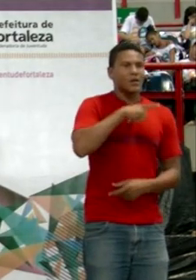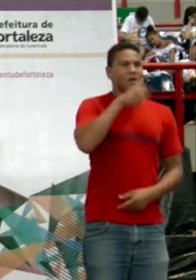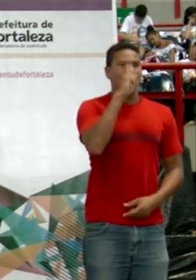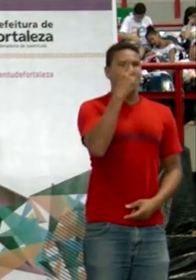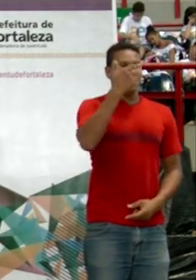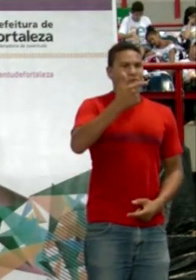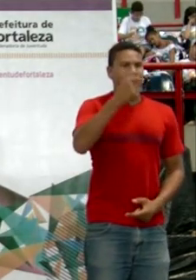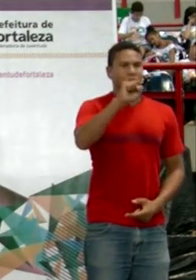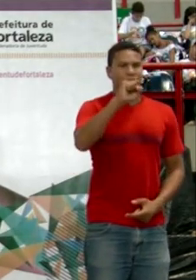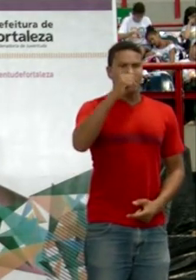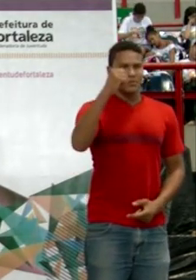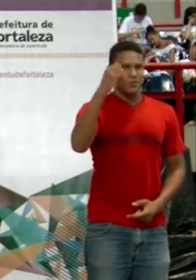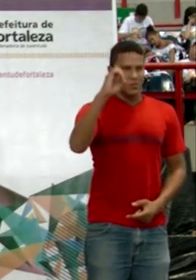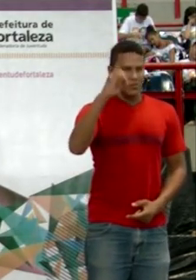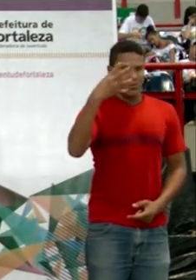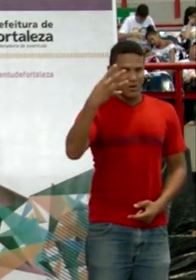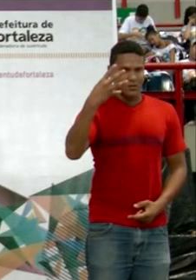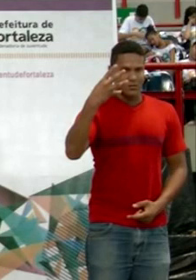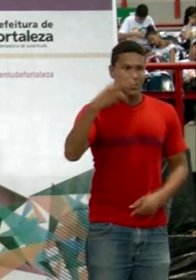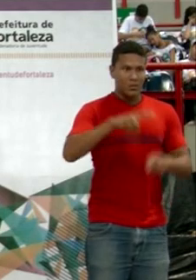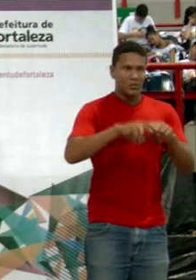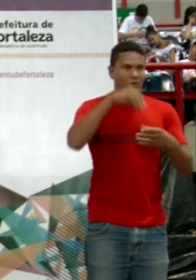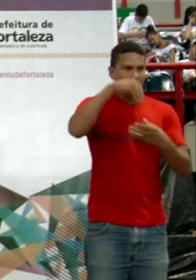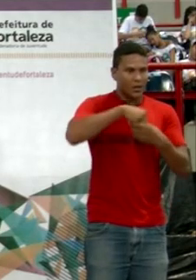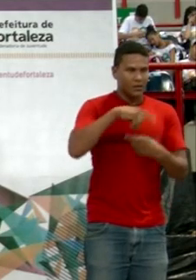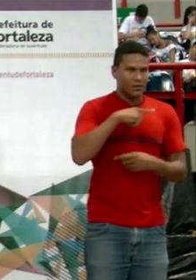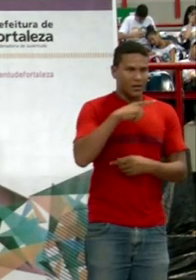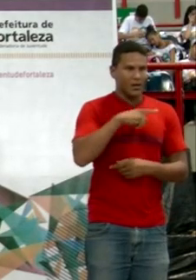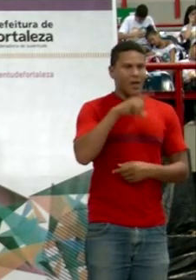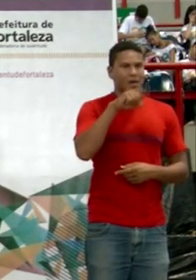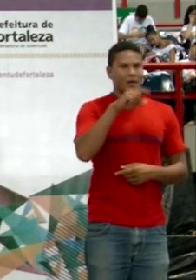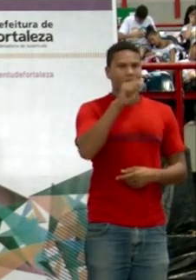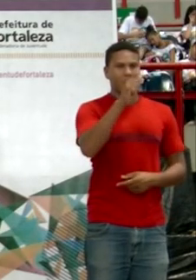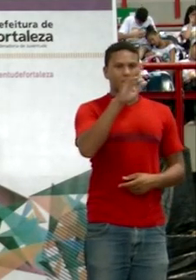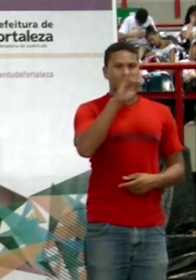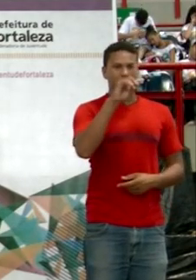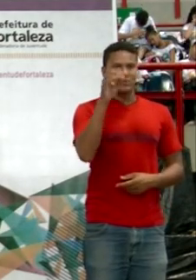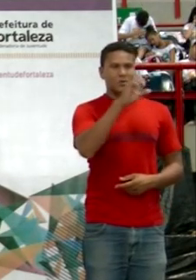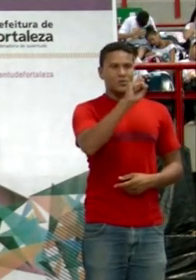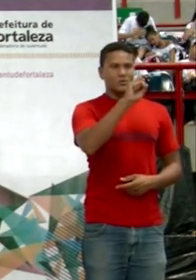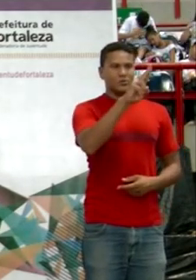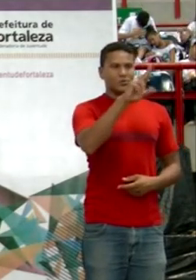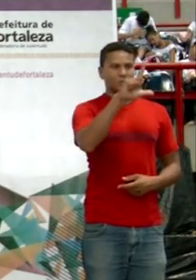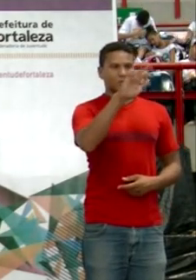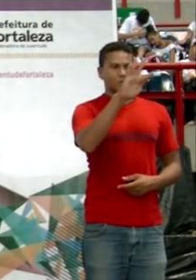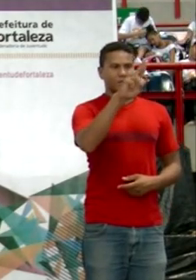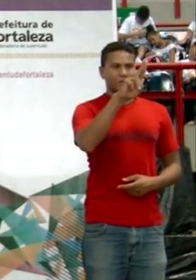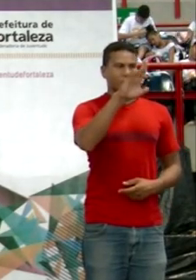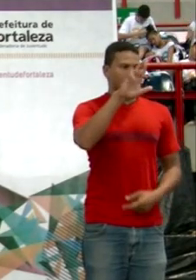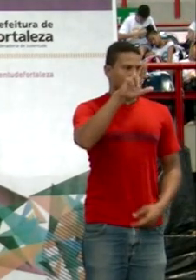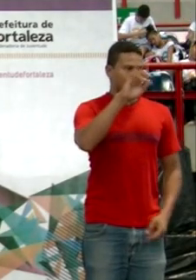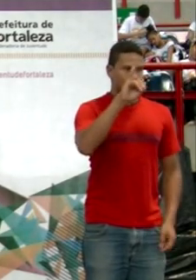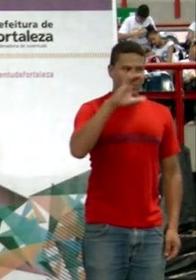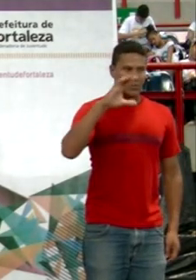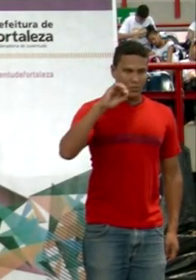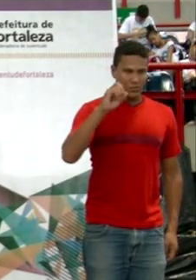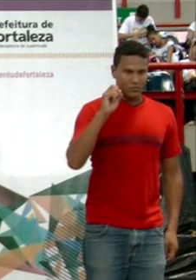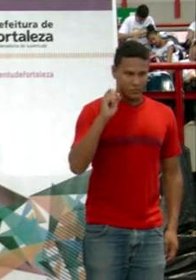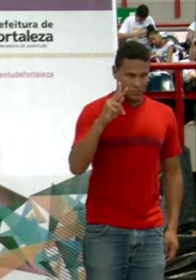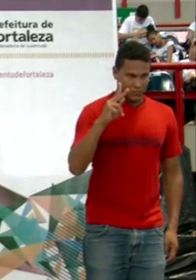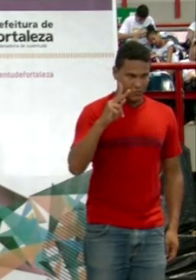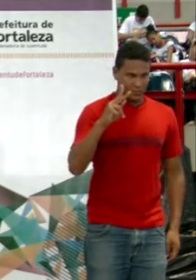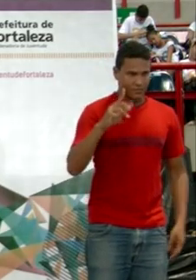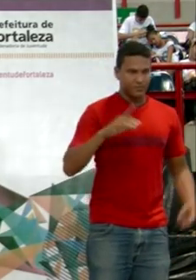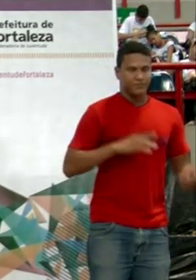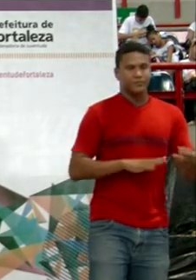H2SO4, que é um ácido. Ele é o ácido sulfúrico. Para corrigir os